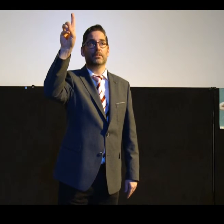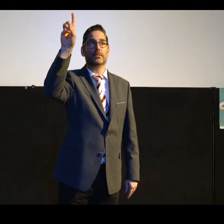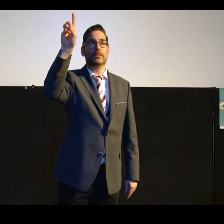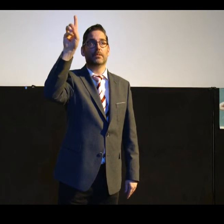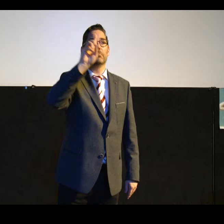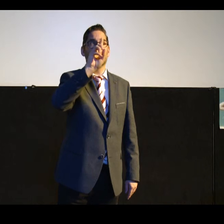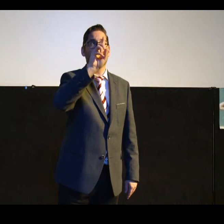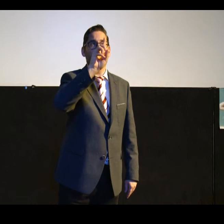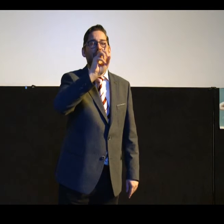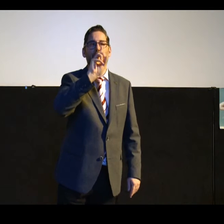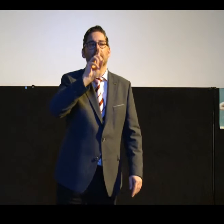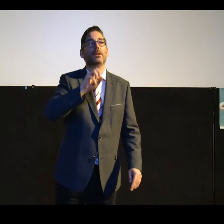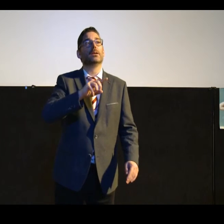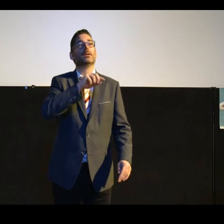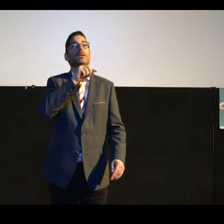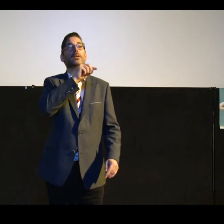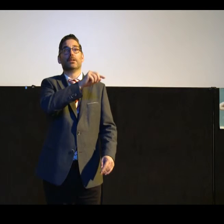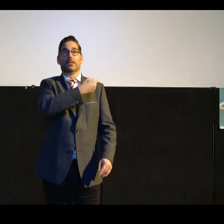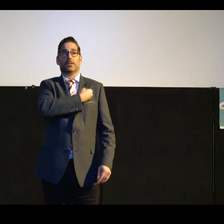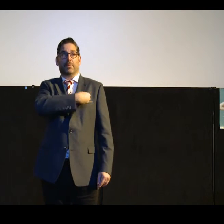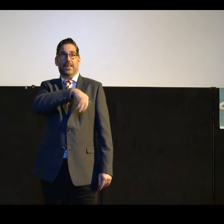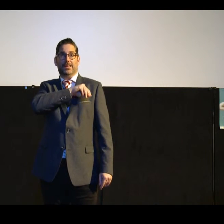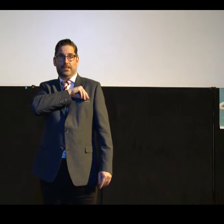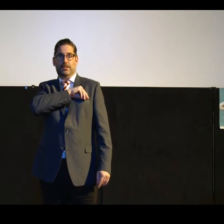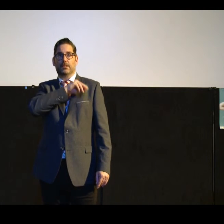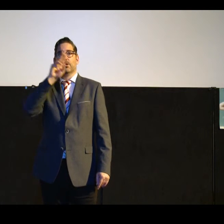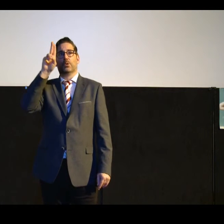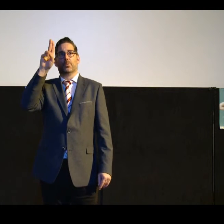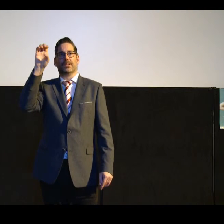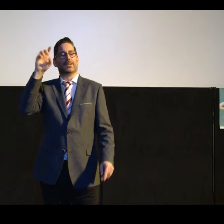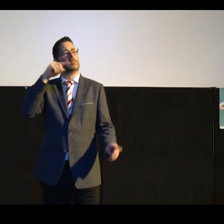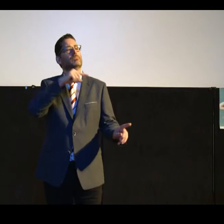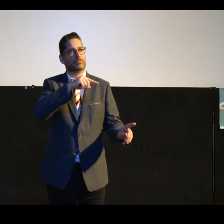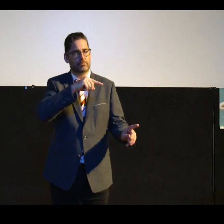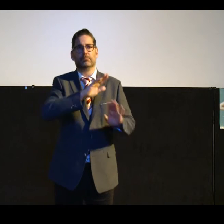signos, bueno, reconocieron 31 lenguas de signos.